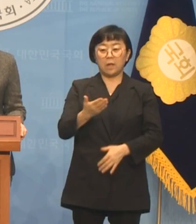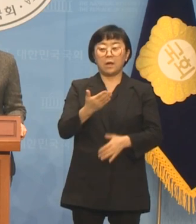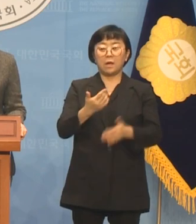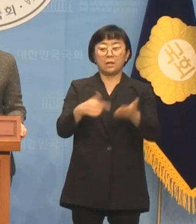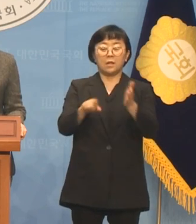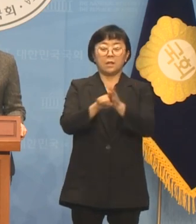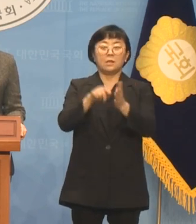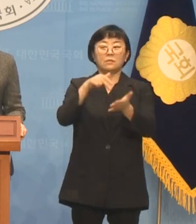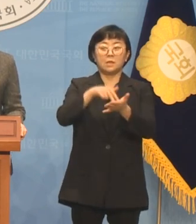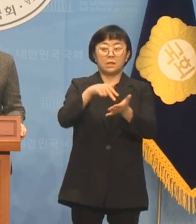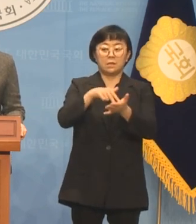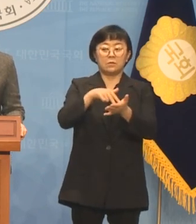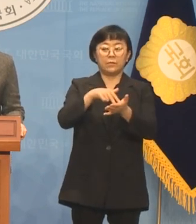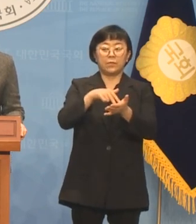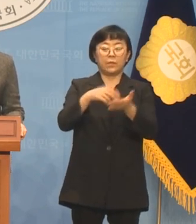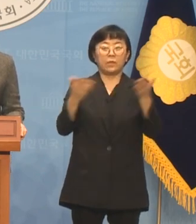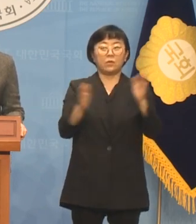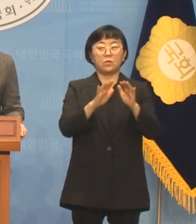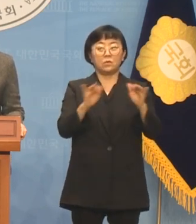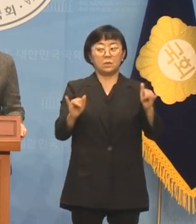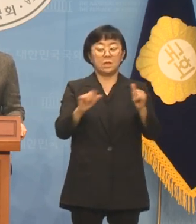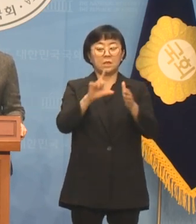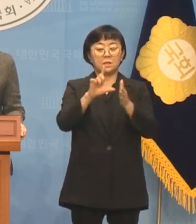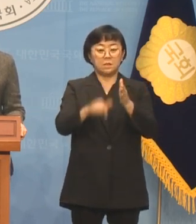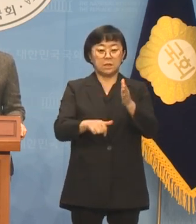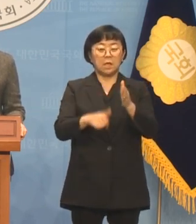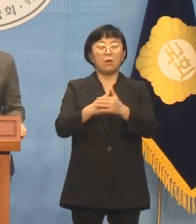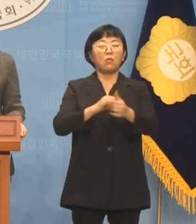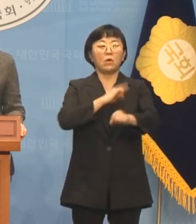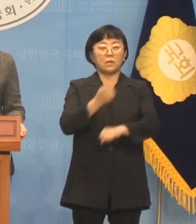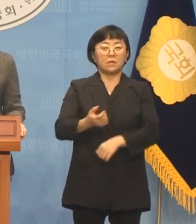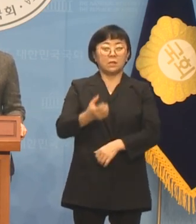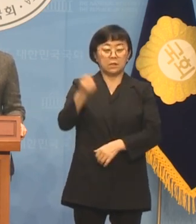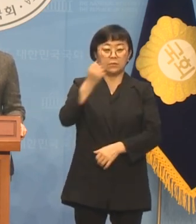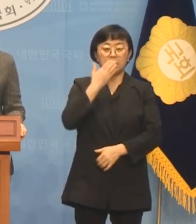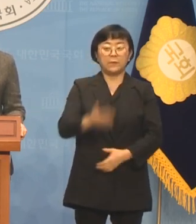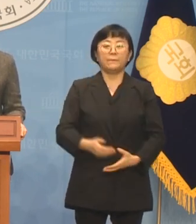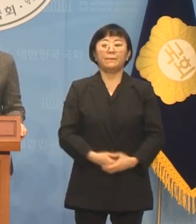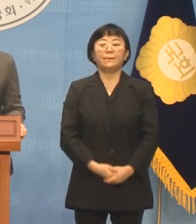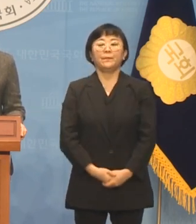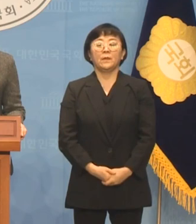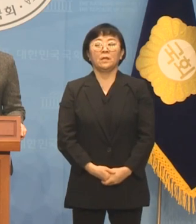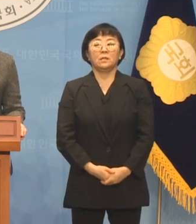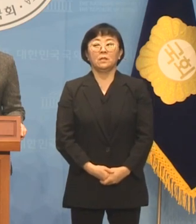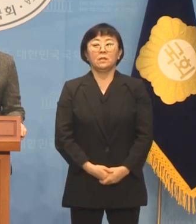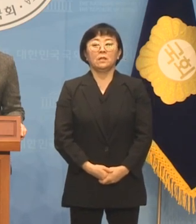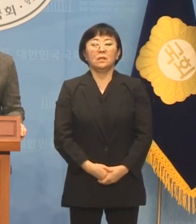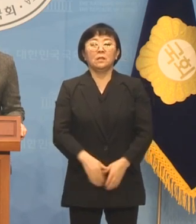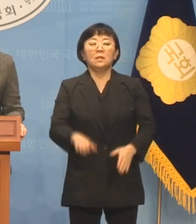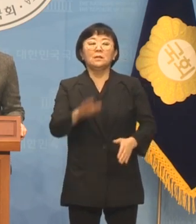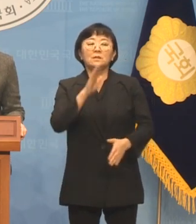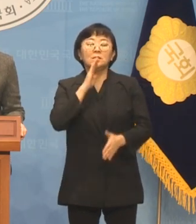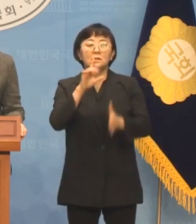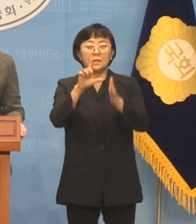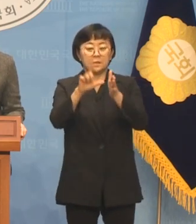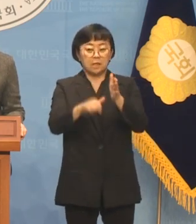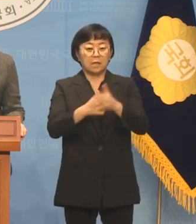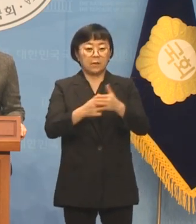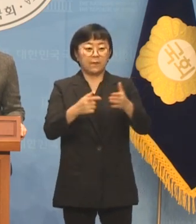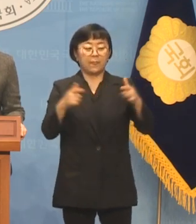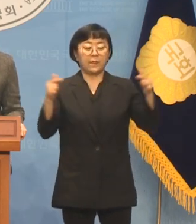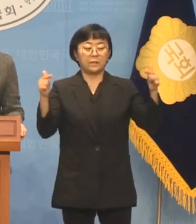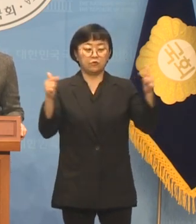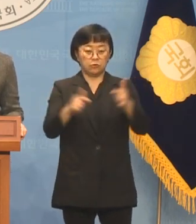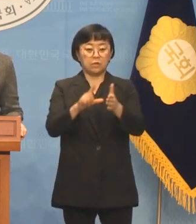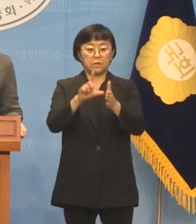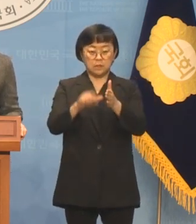있다는 측면에서 노동자들이 시간 주권을 행사하는 것입니다. 또한 실근로시간 단축 효과